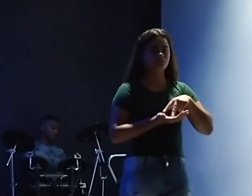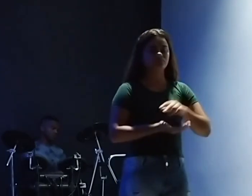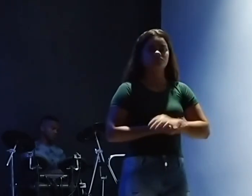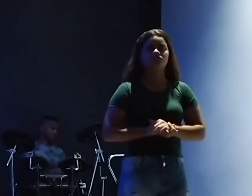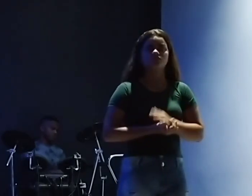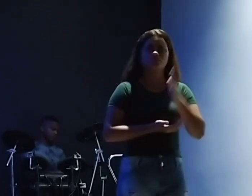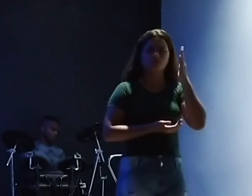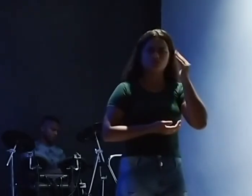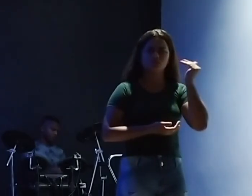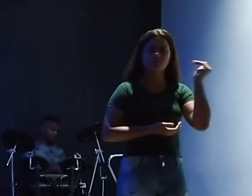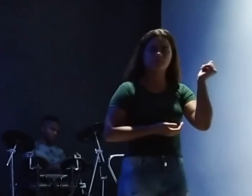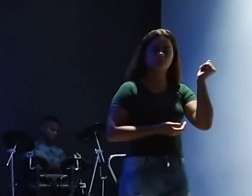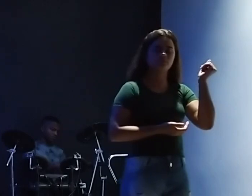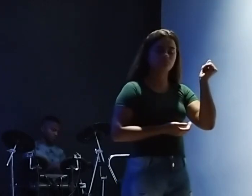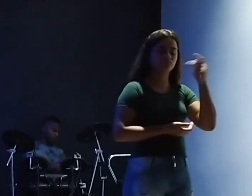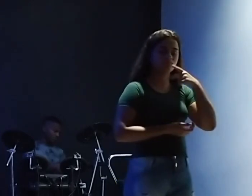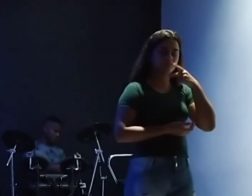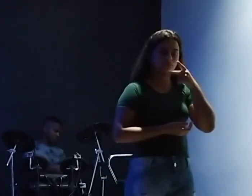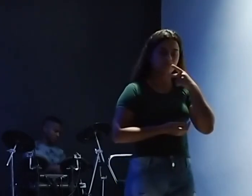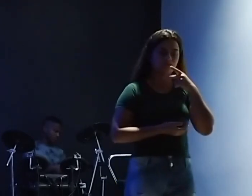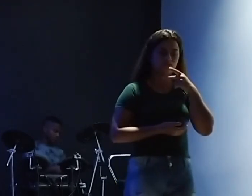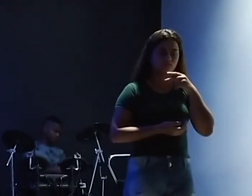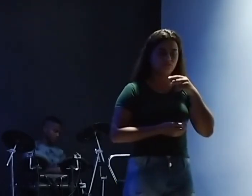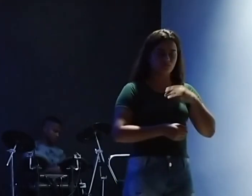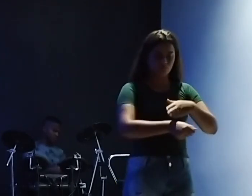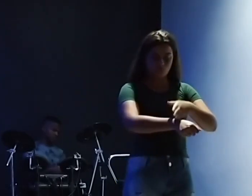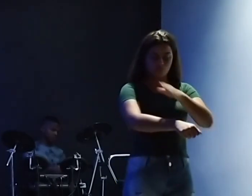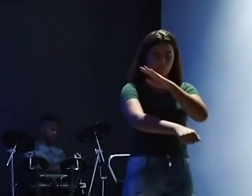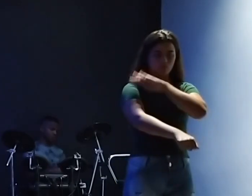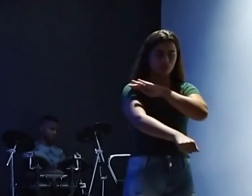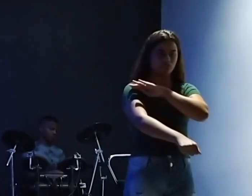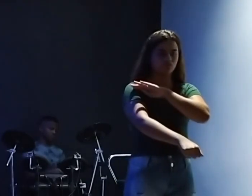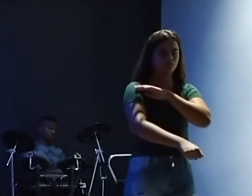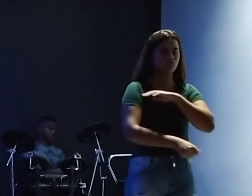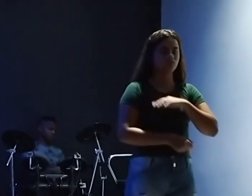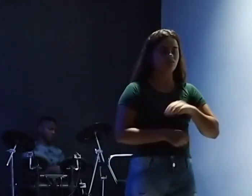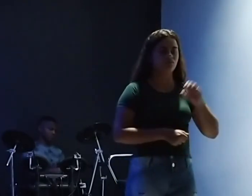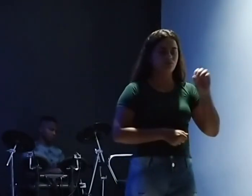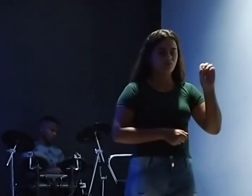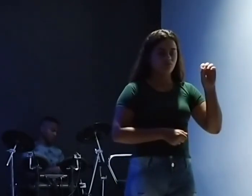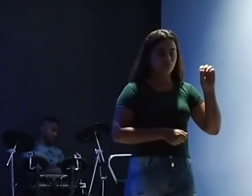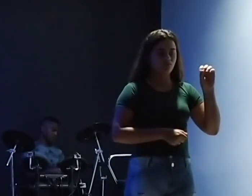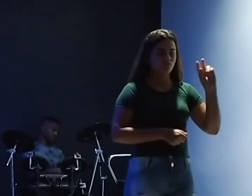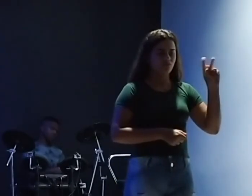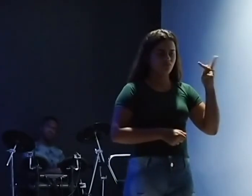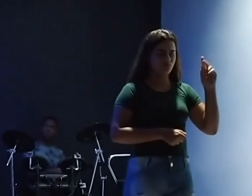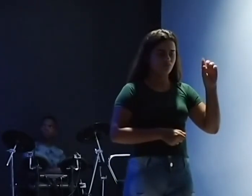nessa noite falando: suba ao Horebe, mas firme compromisso comigo.